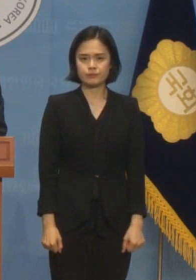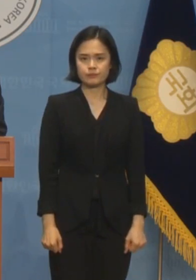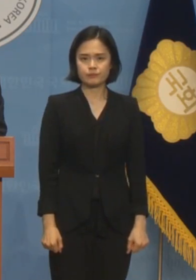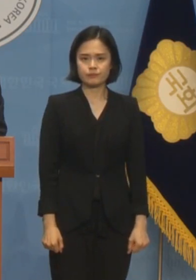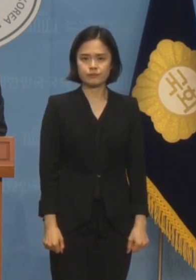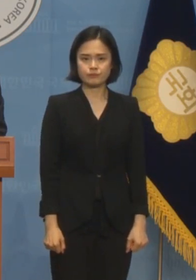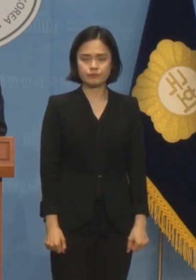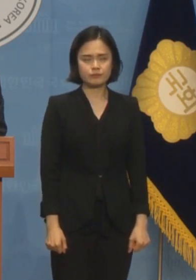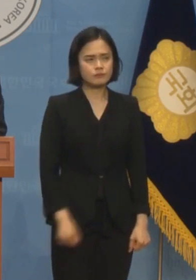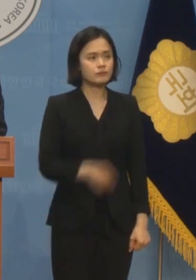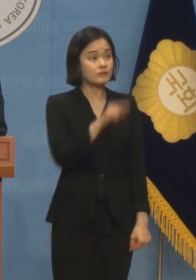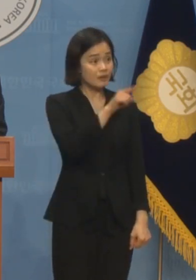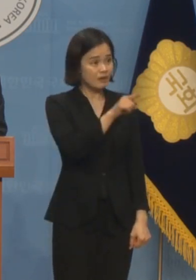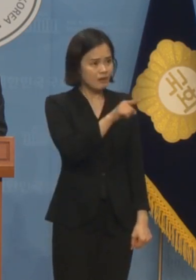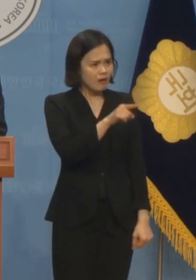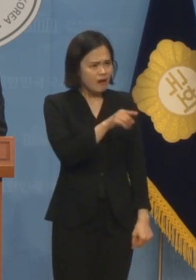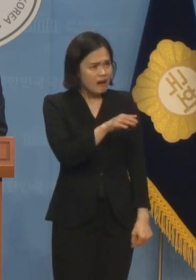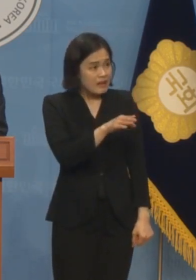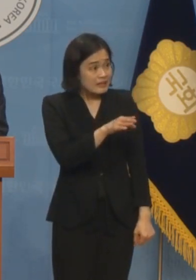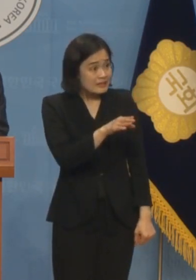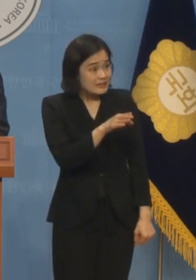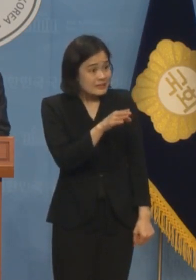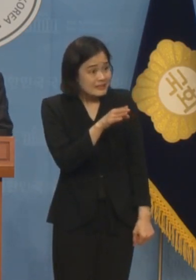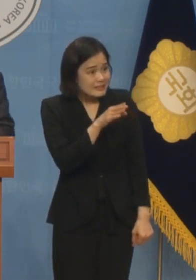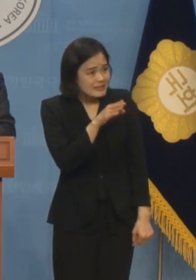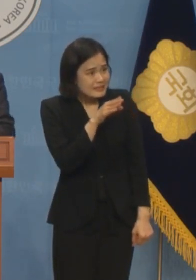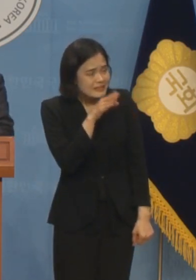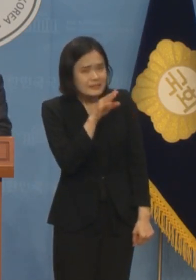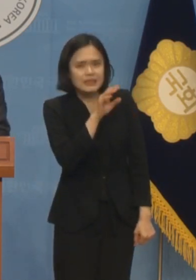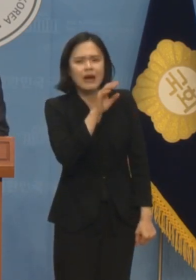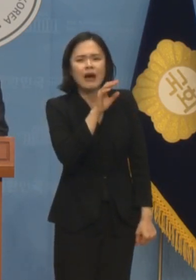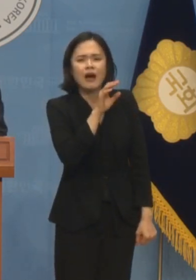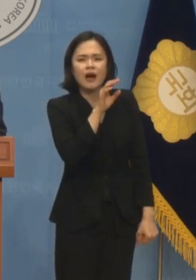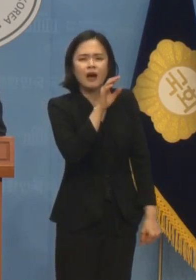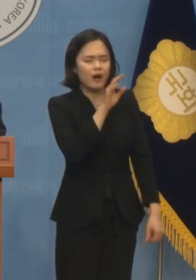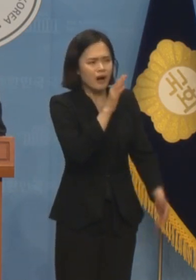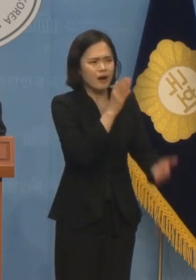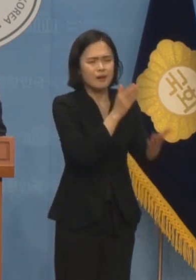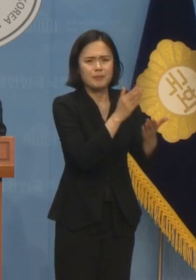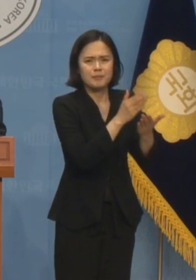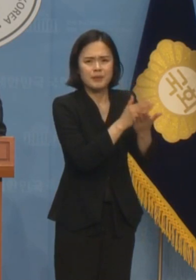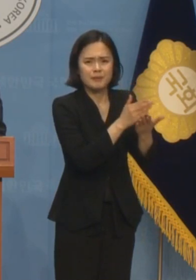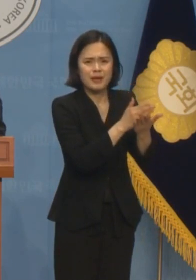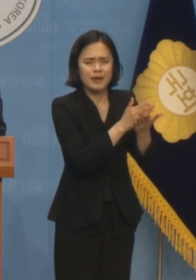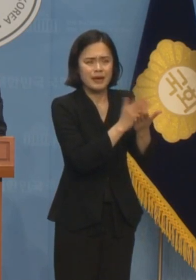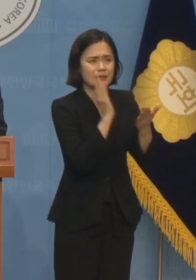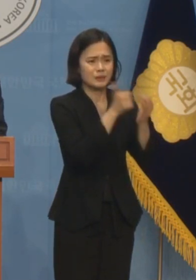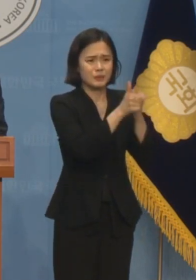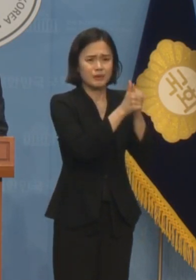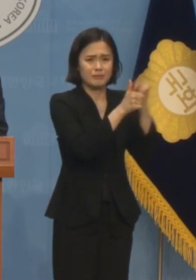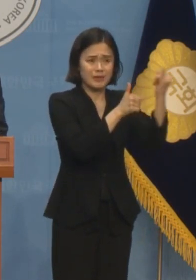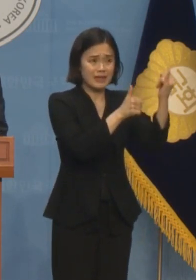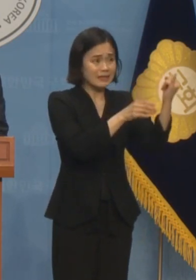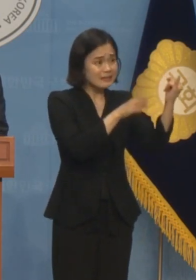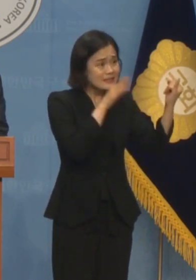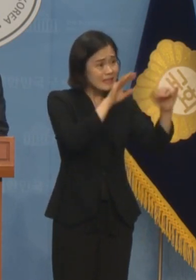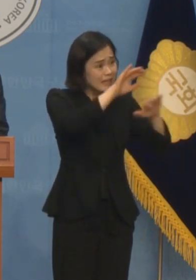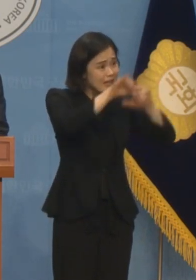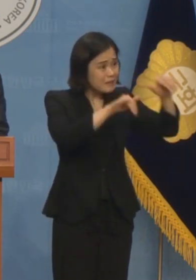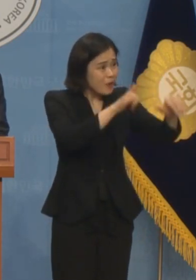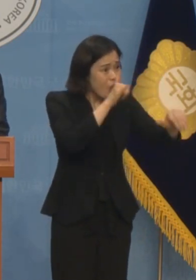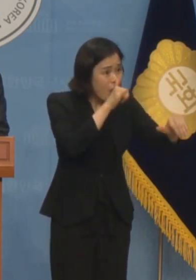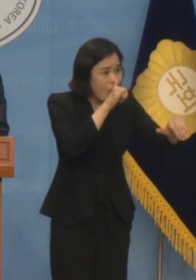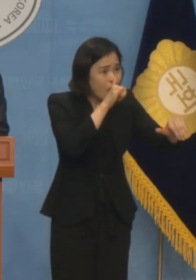사실이 아니길 바랍니다. 하지만 만약 김건희 여사의 개입이 확인된다면 윤석열 대통령이 왜